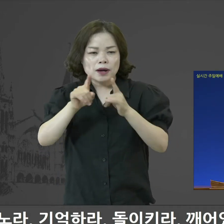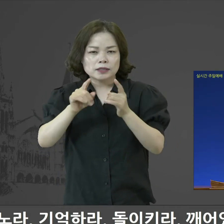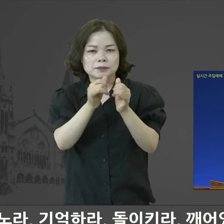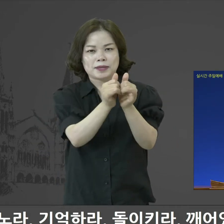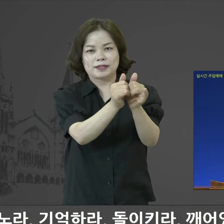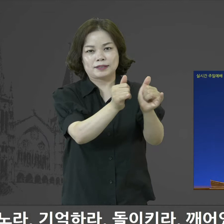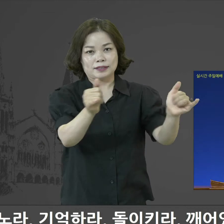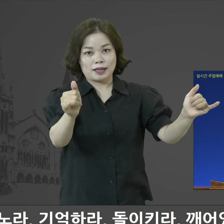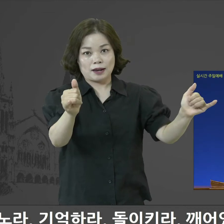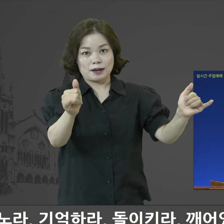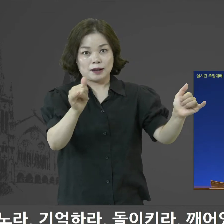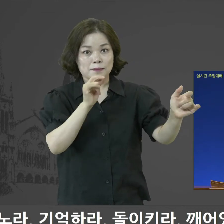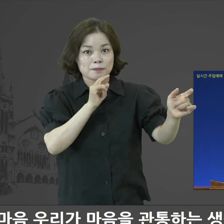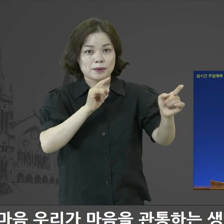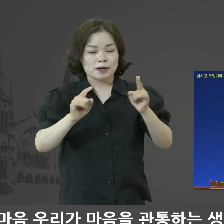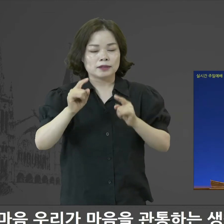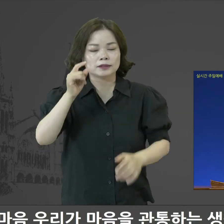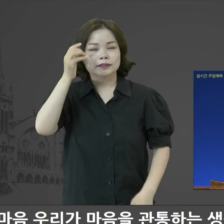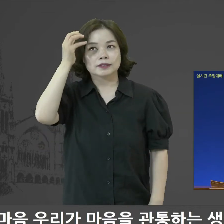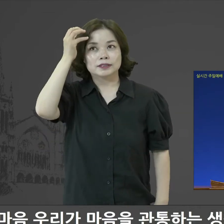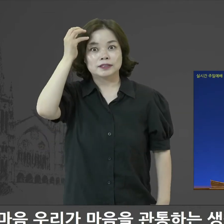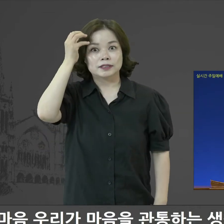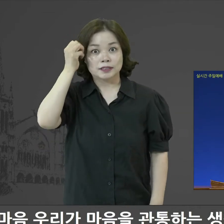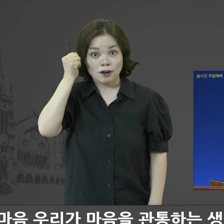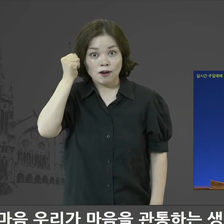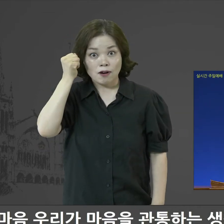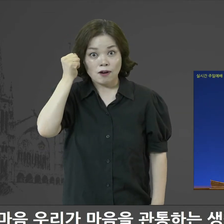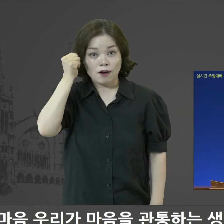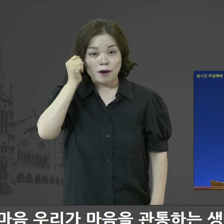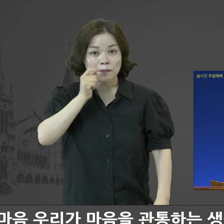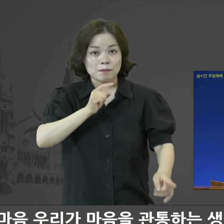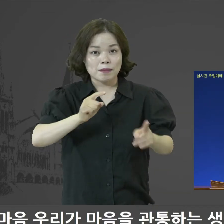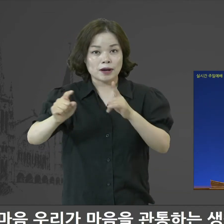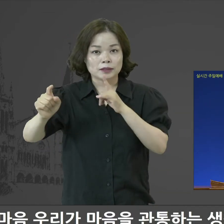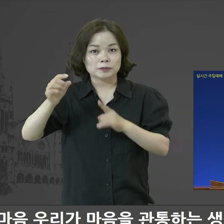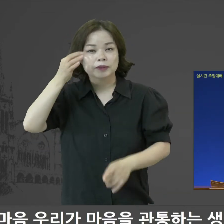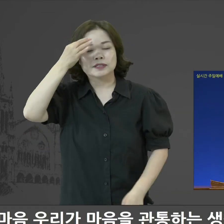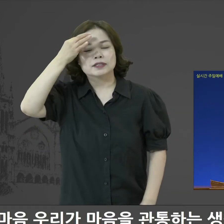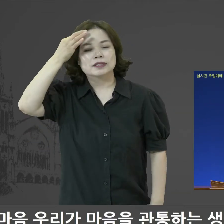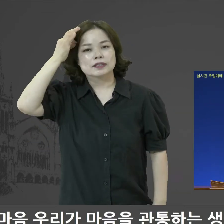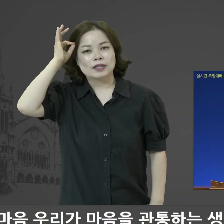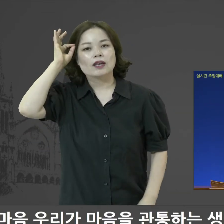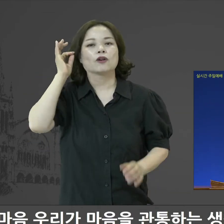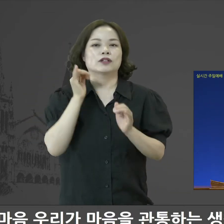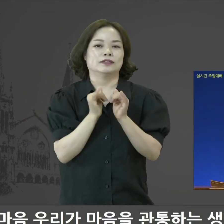사람, 그 말씀을 기억나고 그 말씀에 깨어있는 사람이